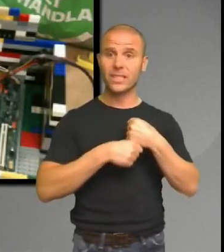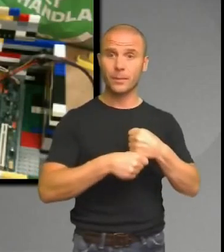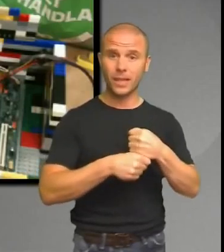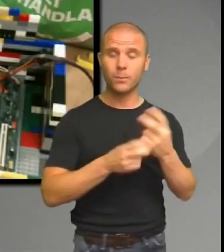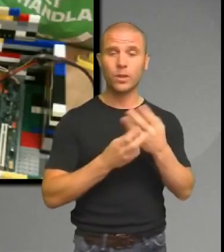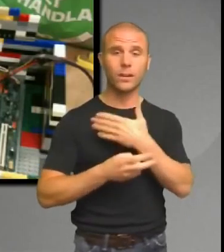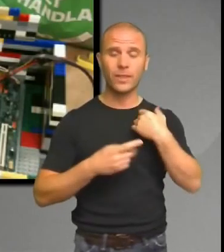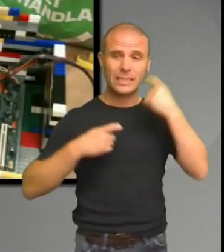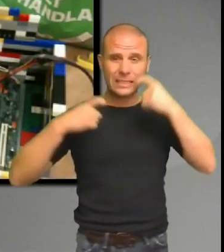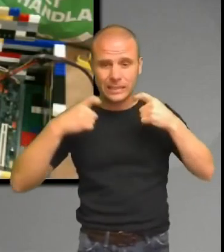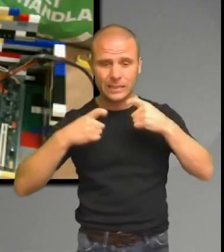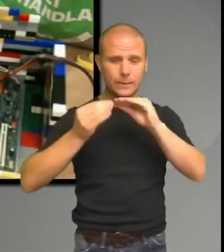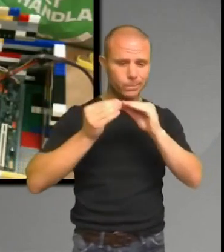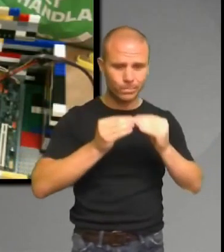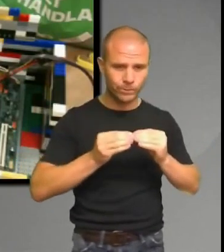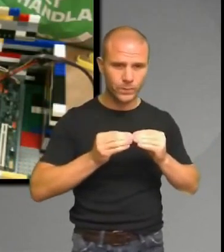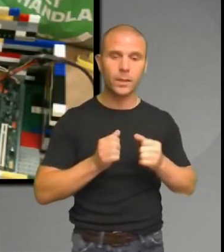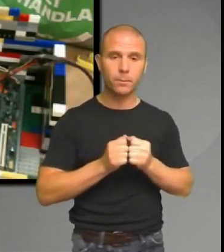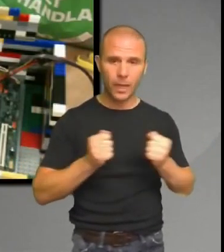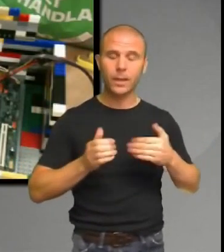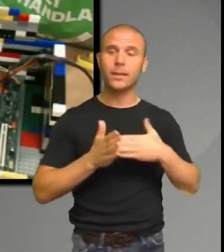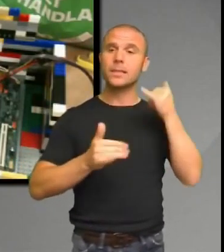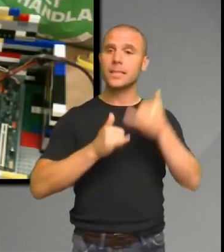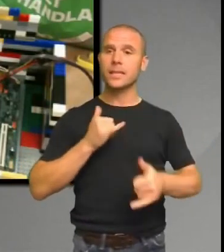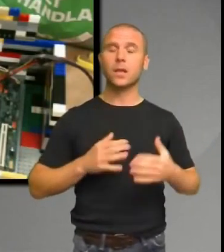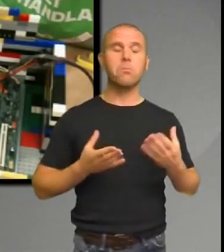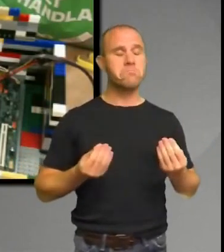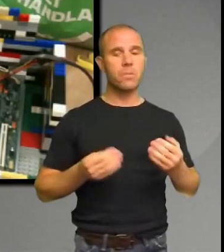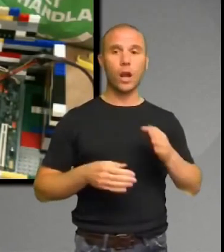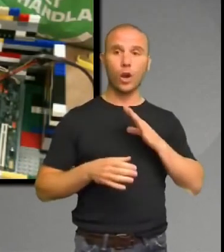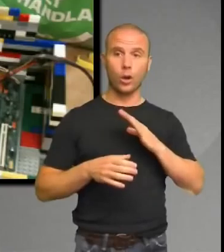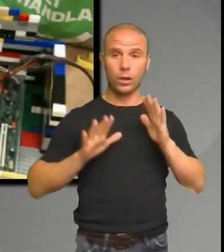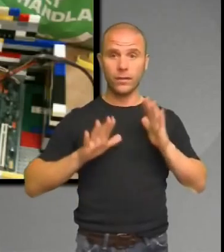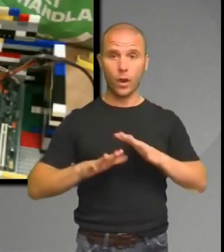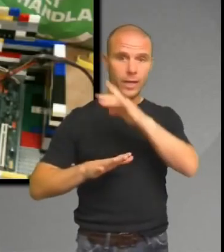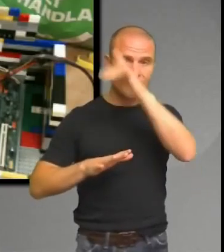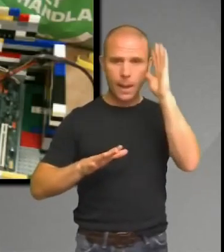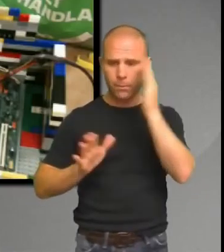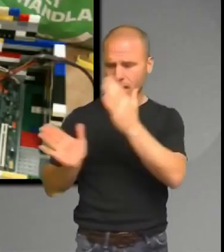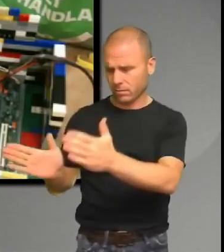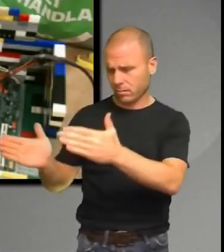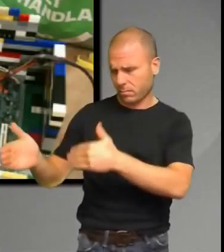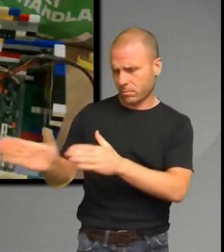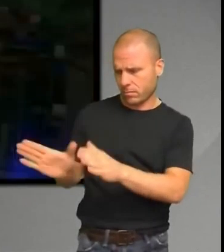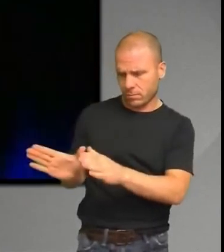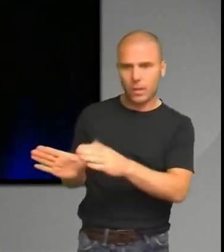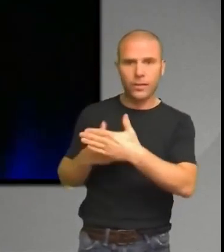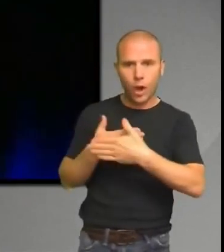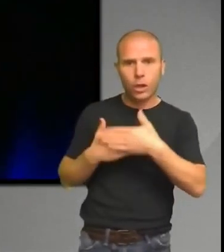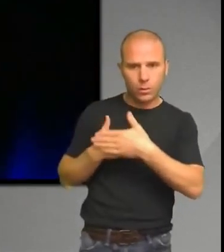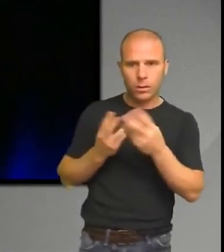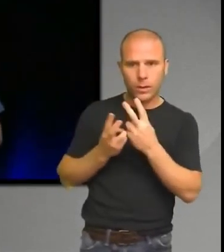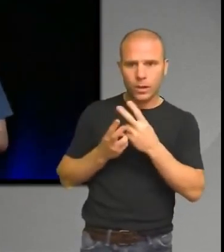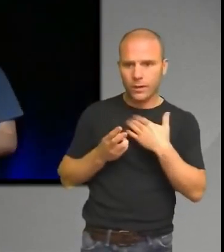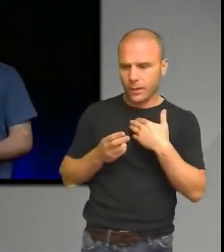jobbigt att få platsen. Men vi tänkte så här. Vi har ju kvar det gamla höljet på datorn. Så vi skärde ut den gamla plattan där som den satt på.